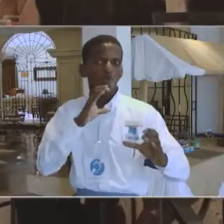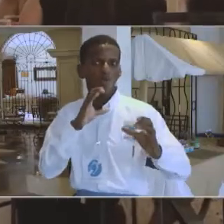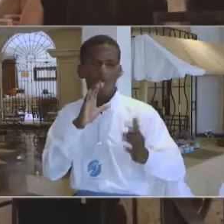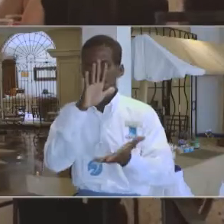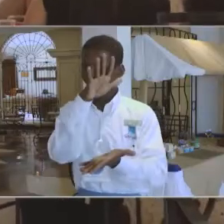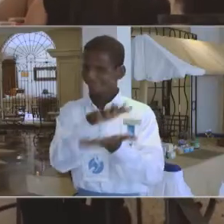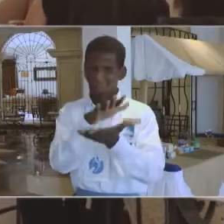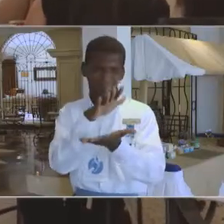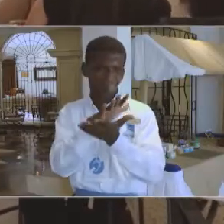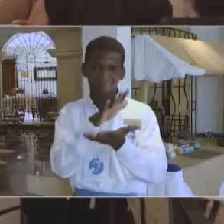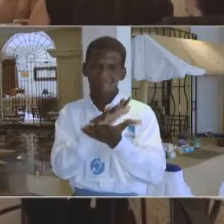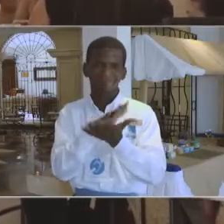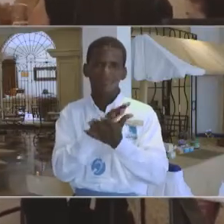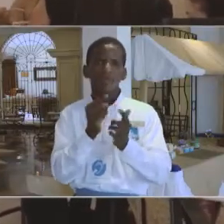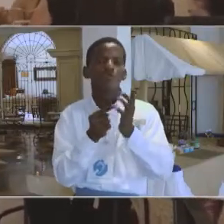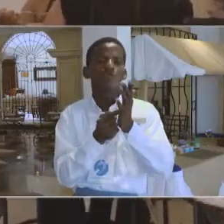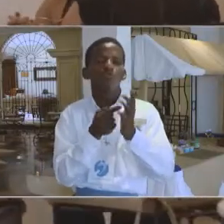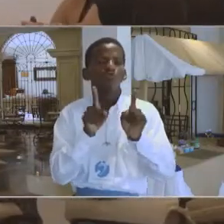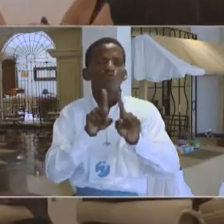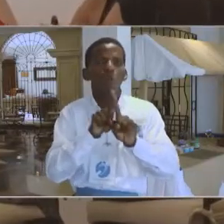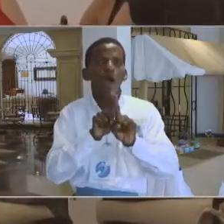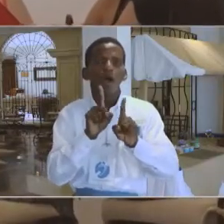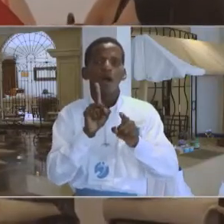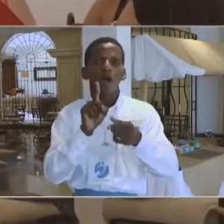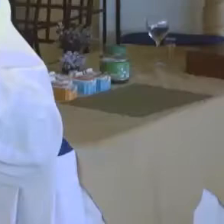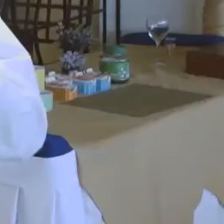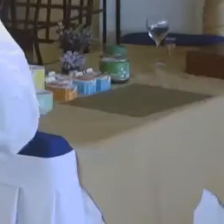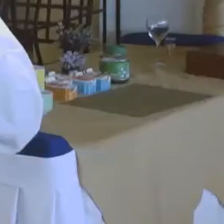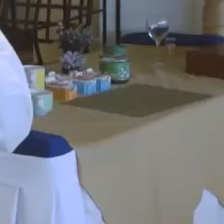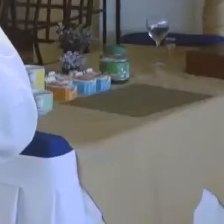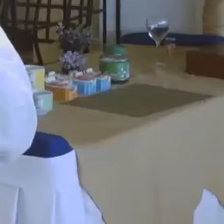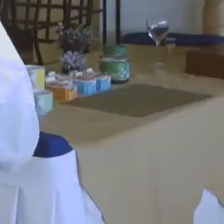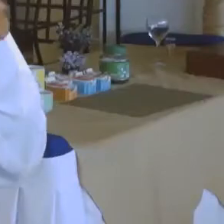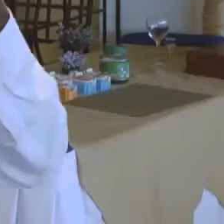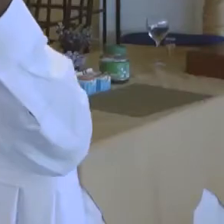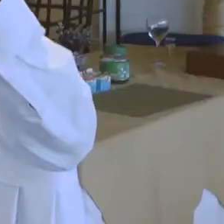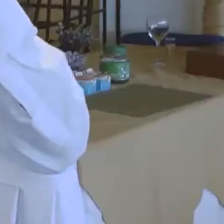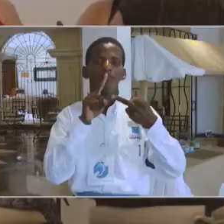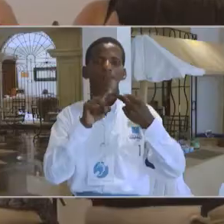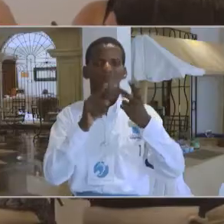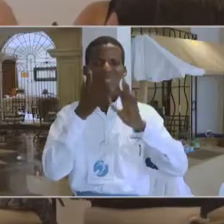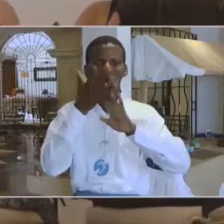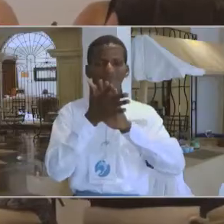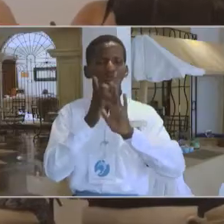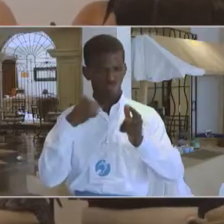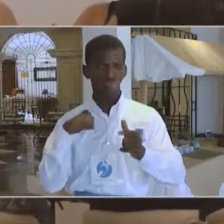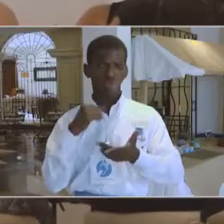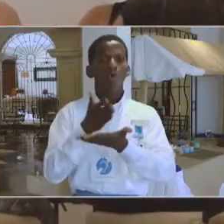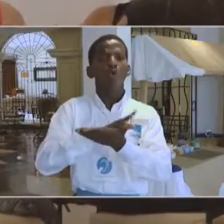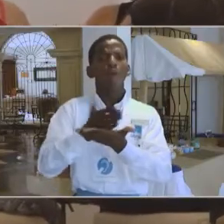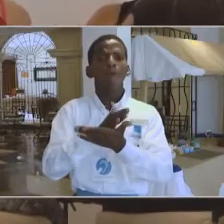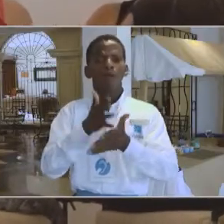se pueden en cuanto a la comunicación, pero tranquilos, hay diversas estrategias, el que nos puedan